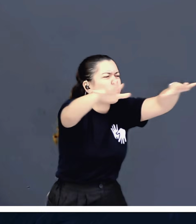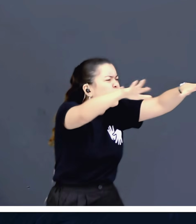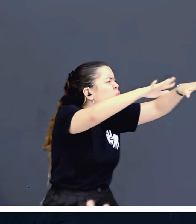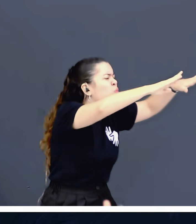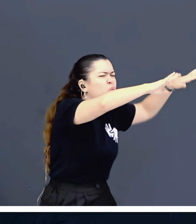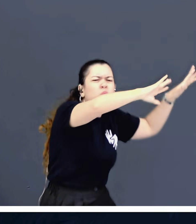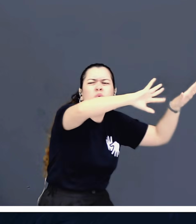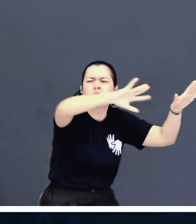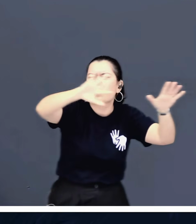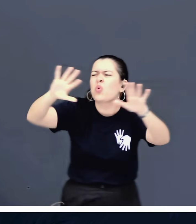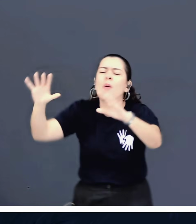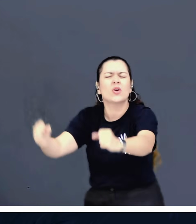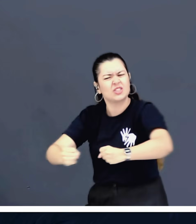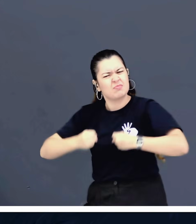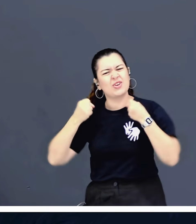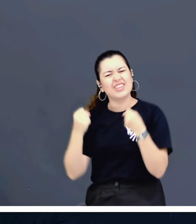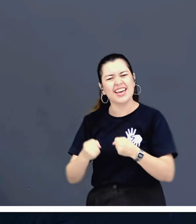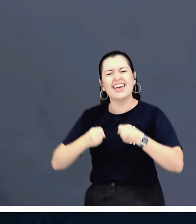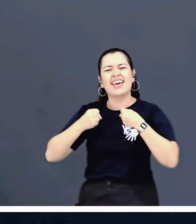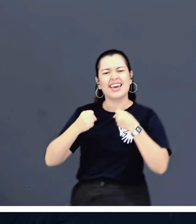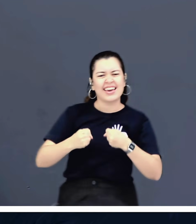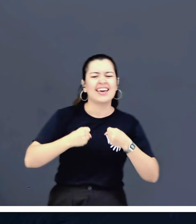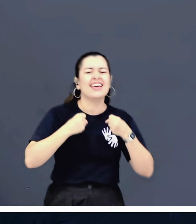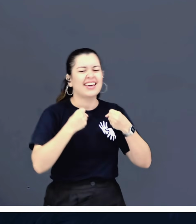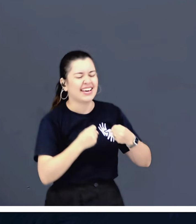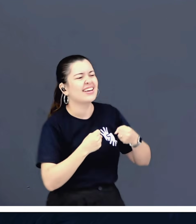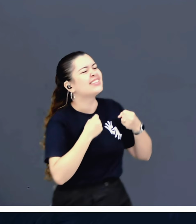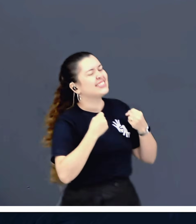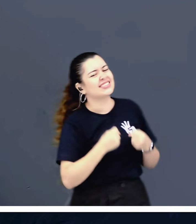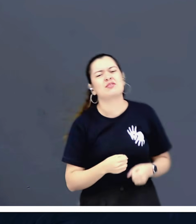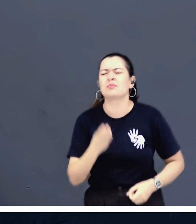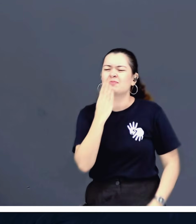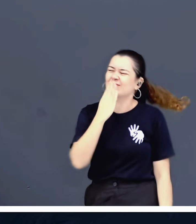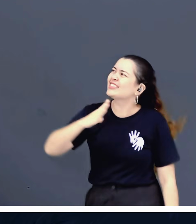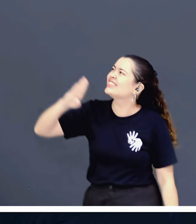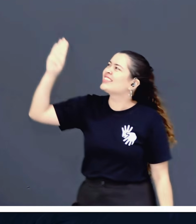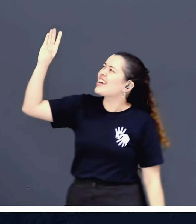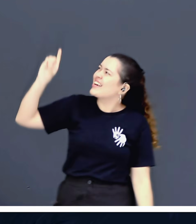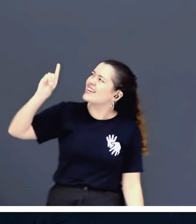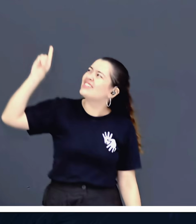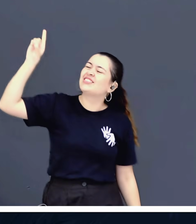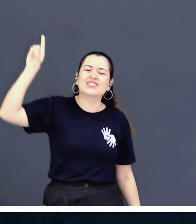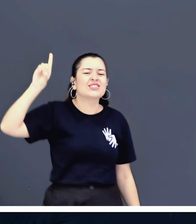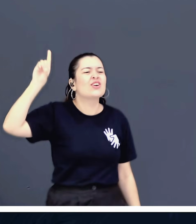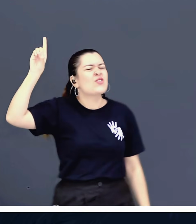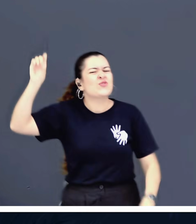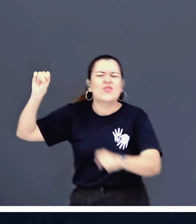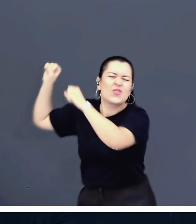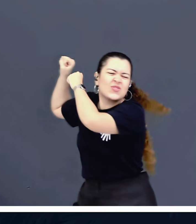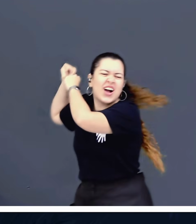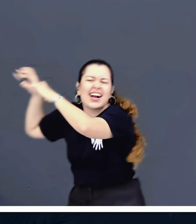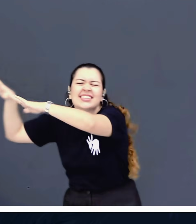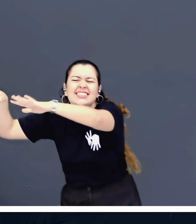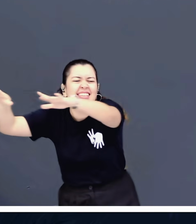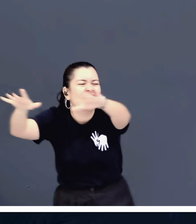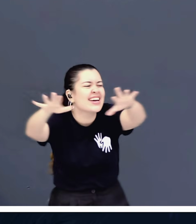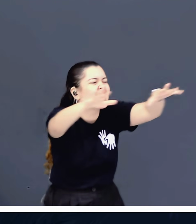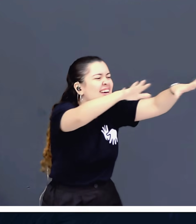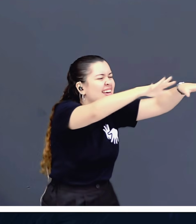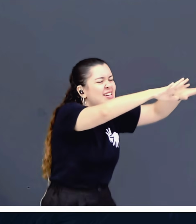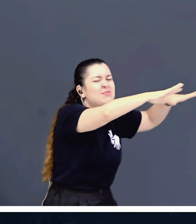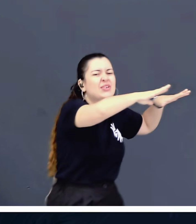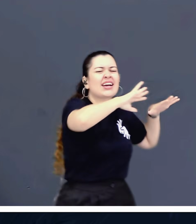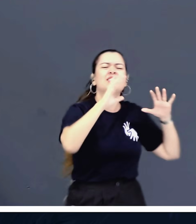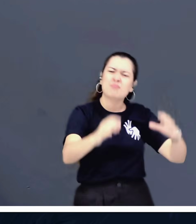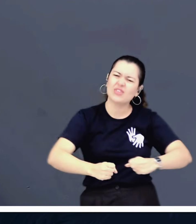vai vencer por esse poder. É a promessa de Deus. O povo vai